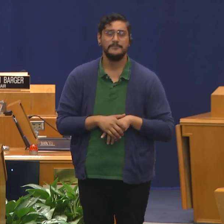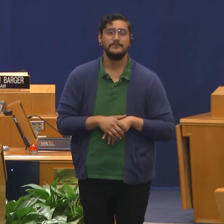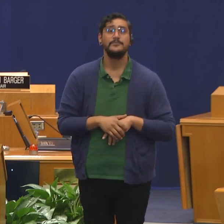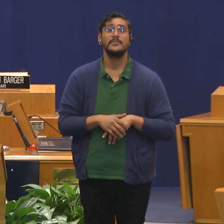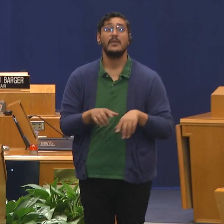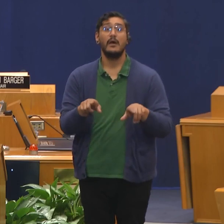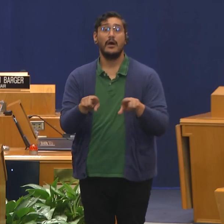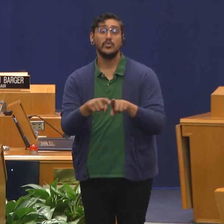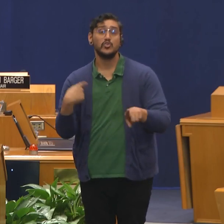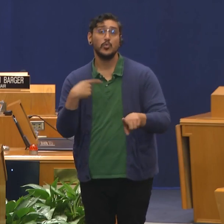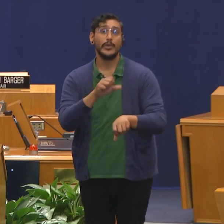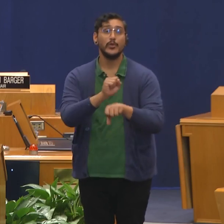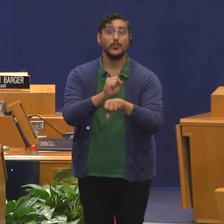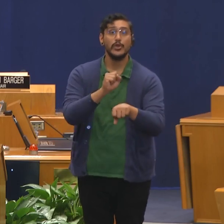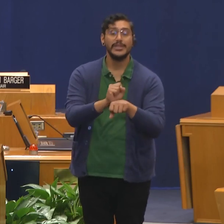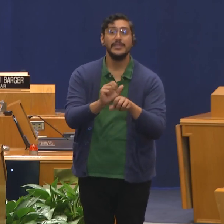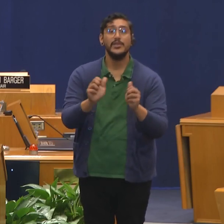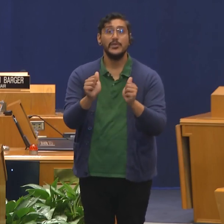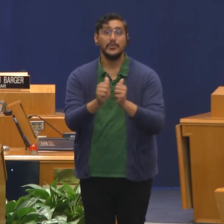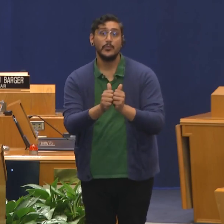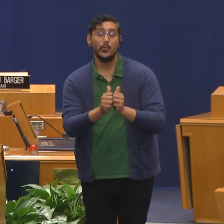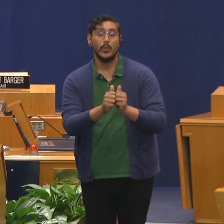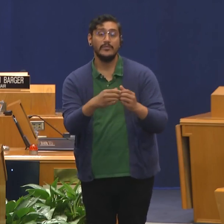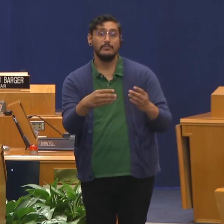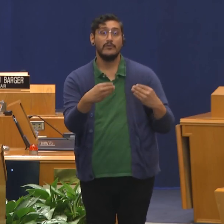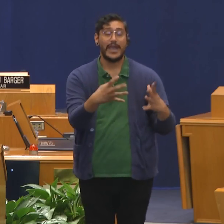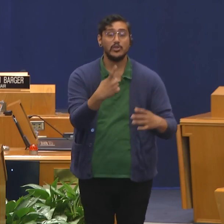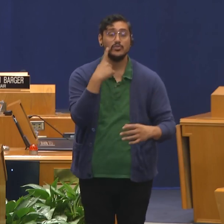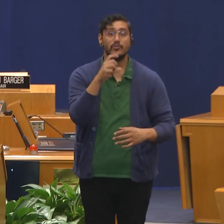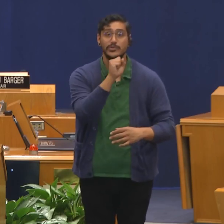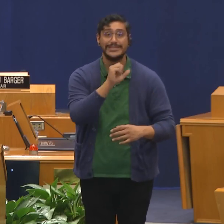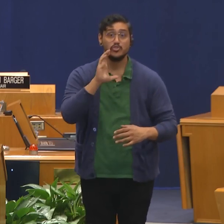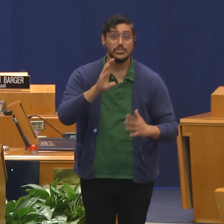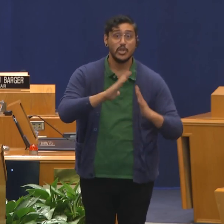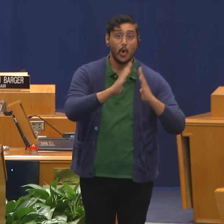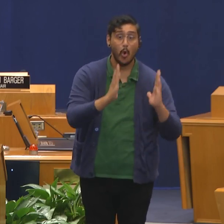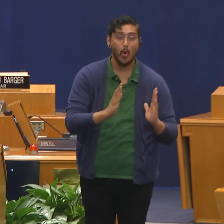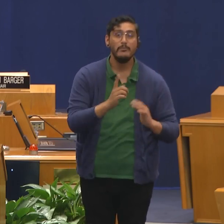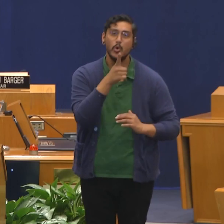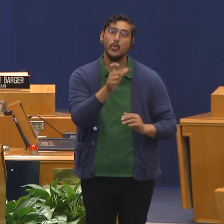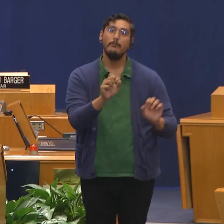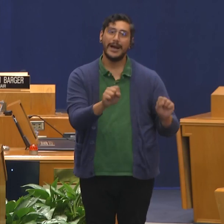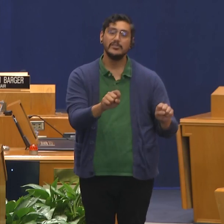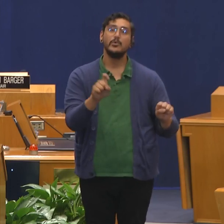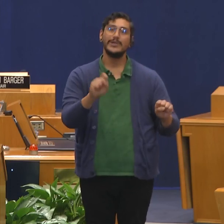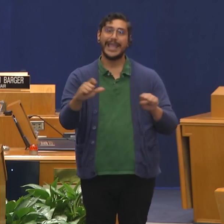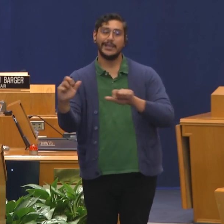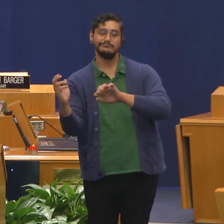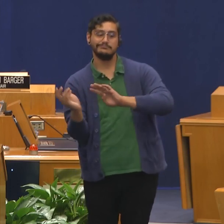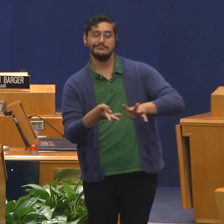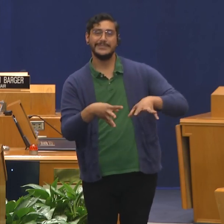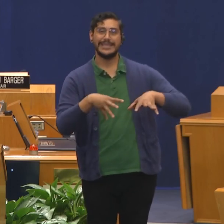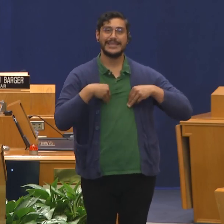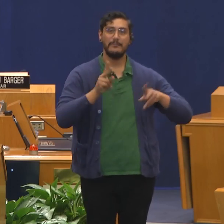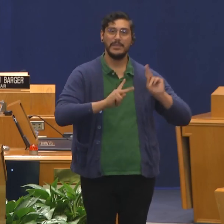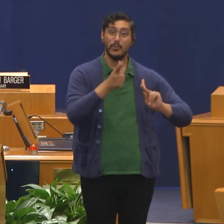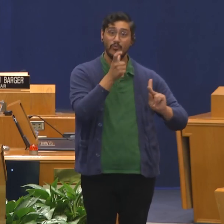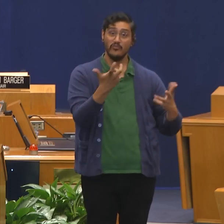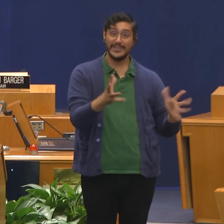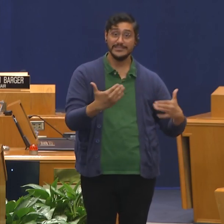con proveedores de hogares de ancianos para aumentar los sitios que pueden atender a pacientes con COVID-19 que son